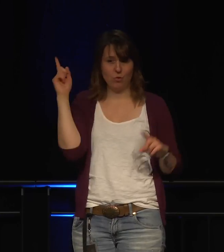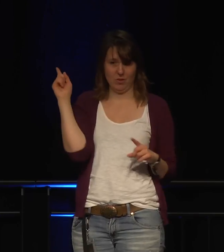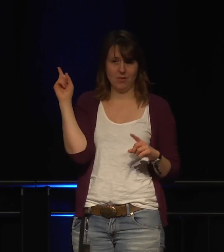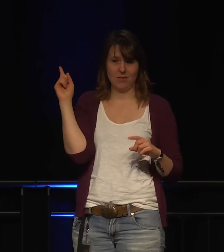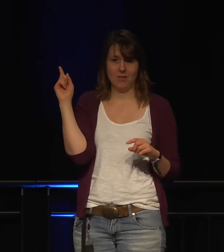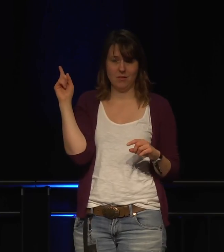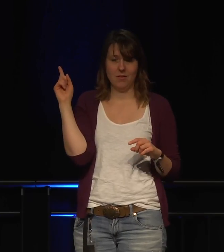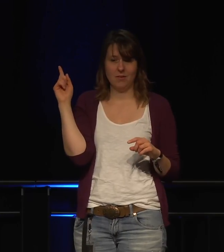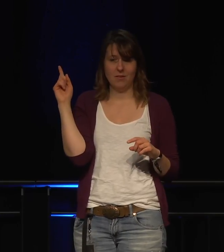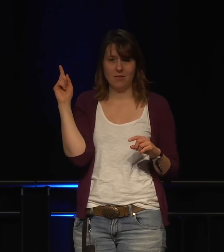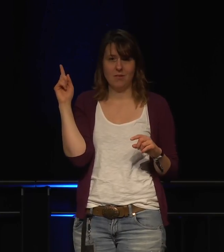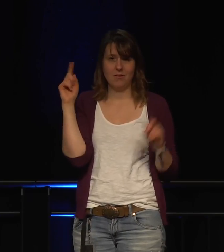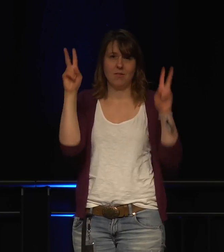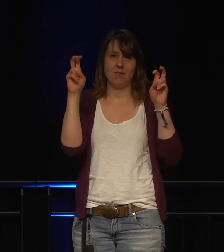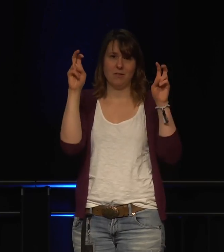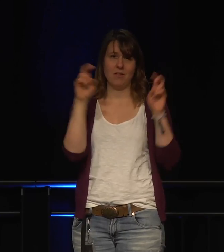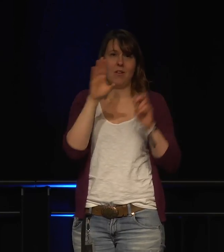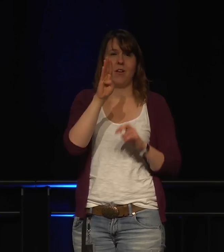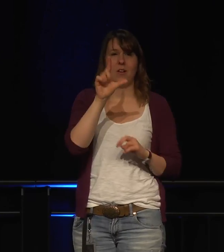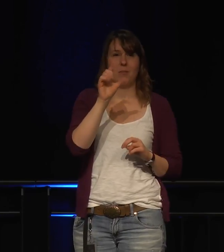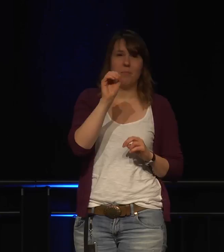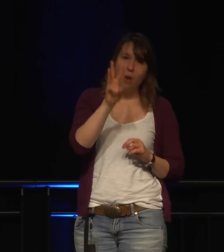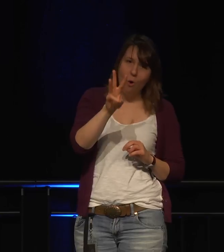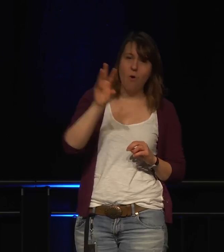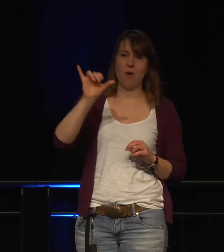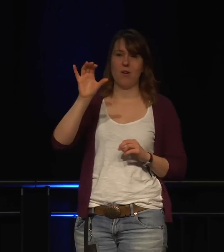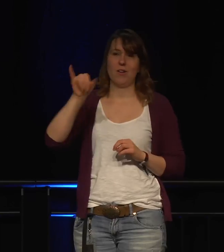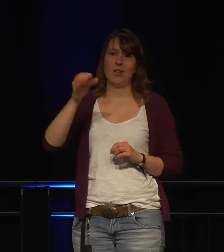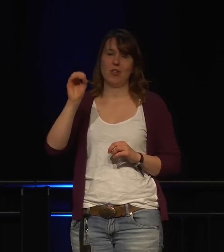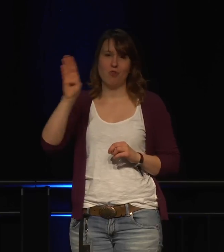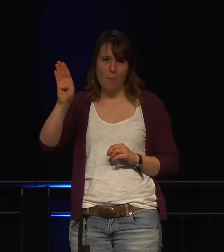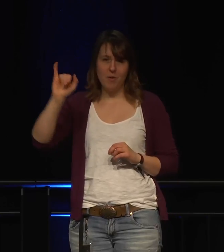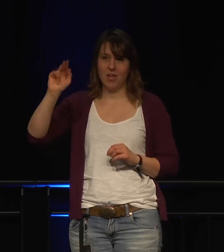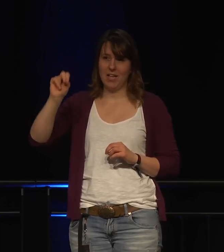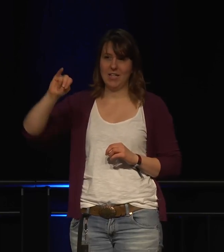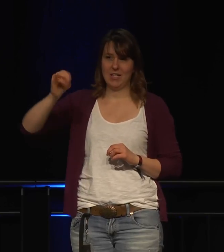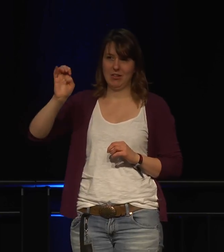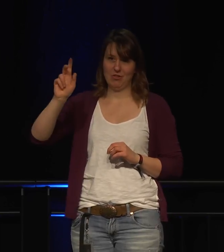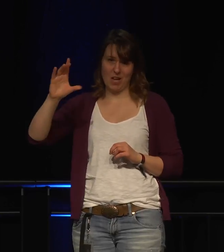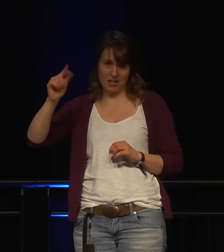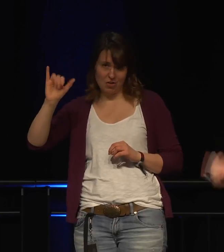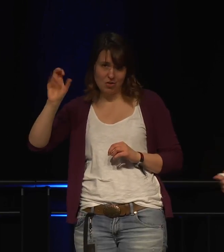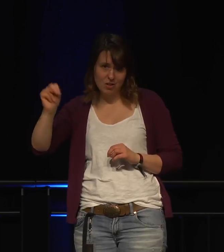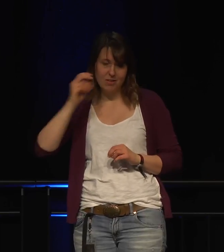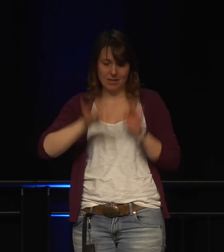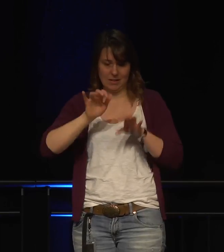queréis los términos blowjob injection. Y por favor,